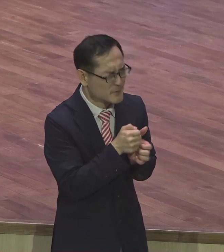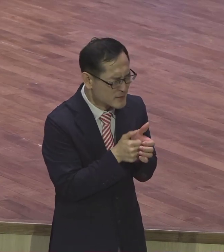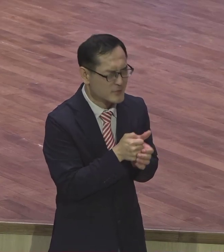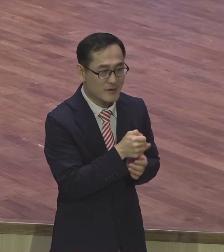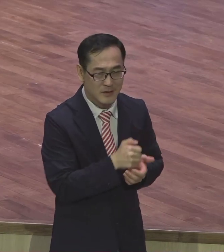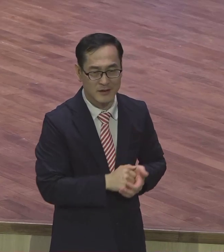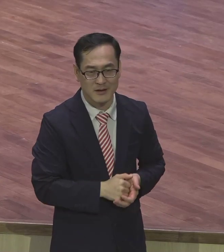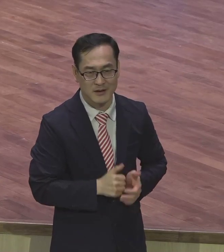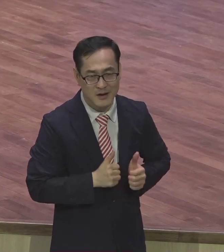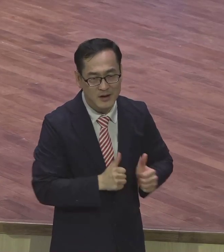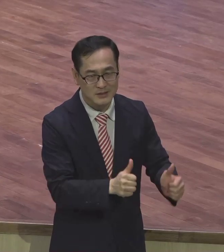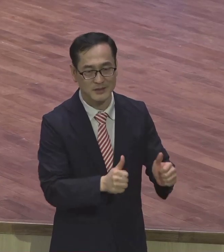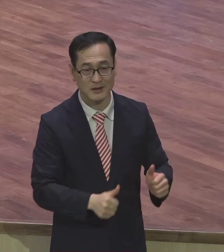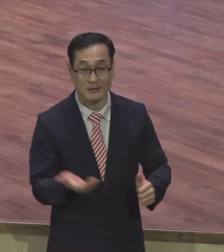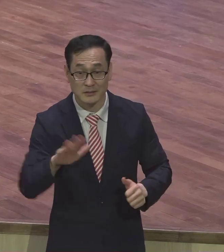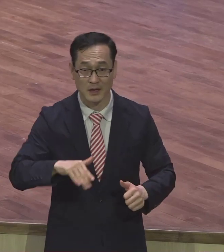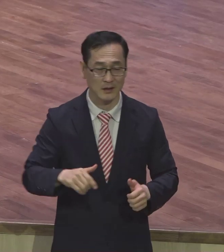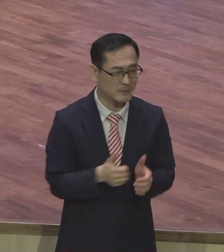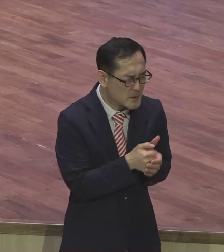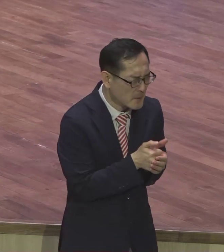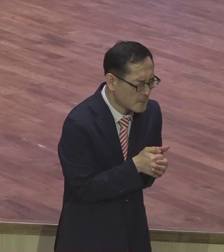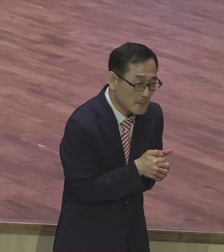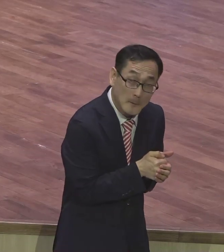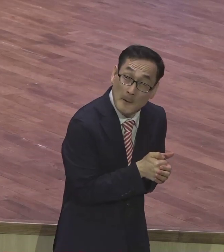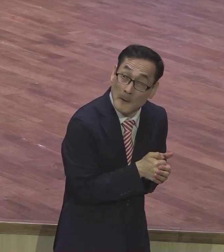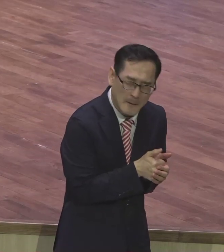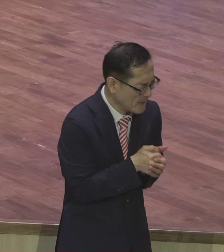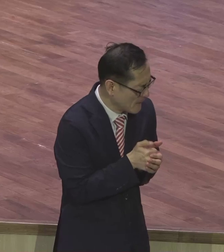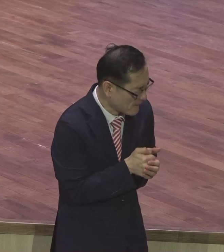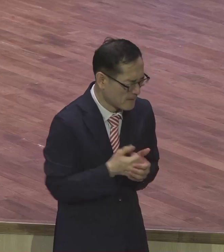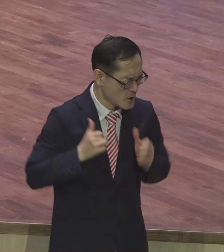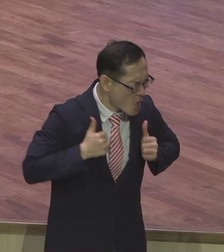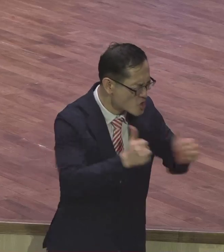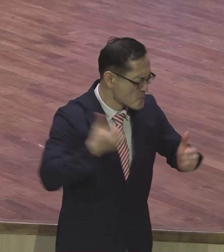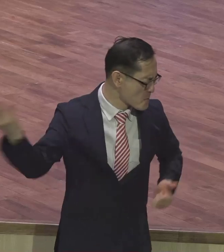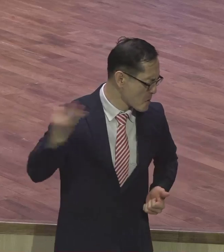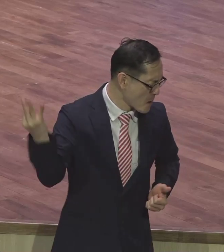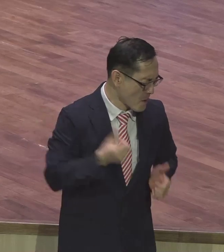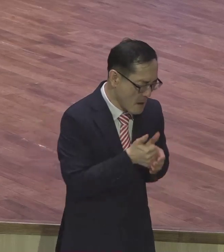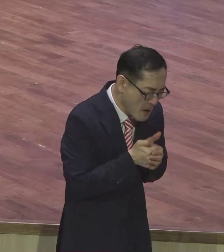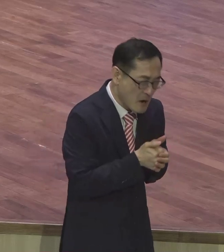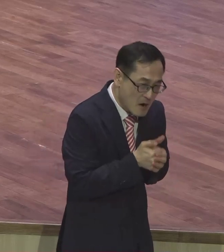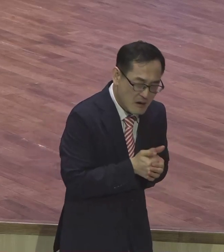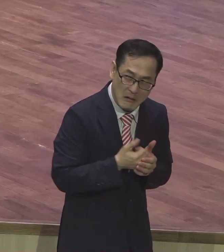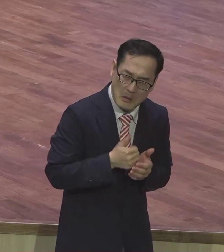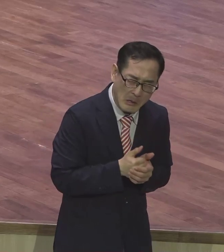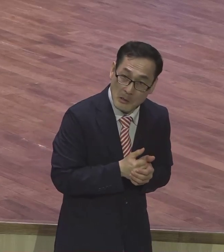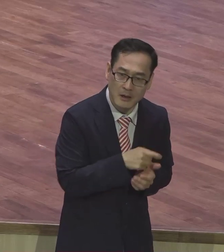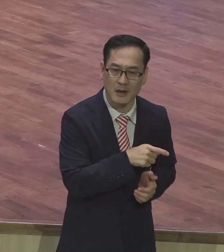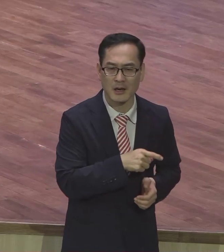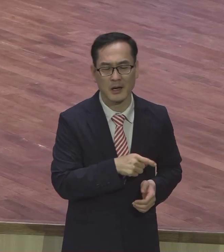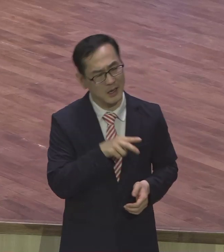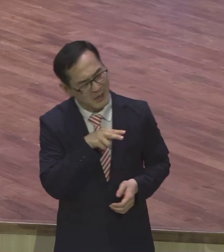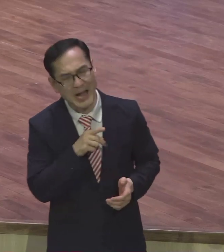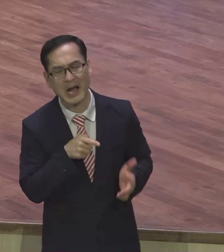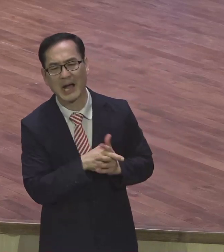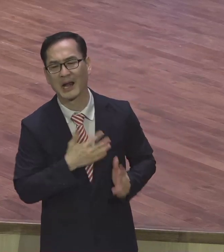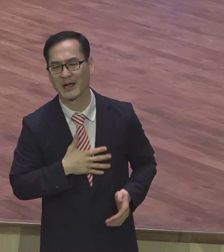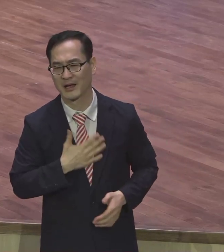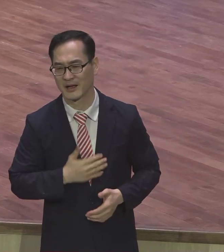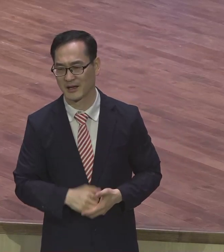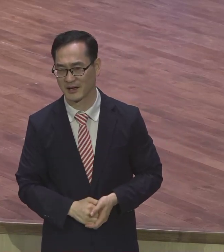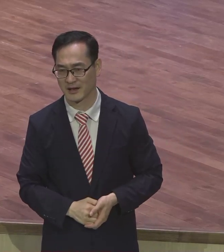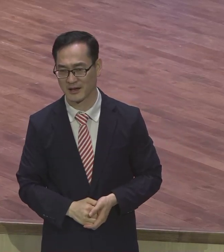외식이 눈에 다 보여요 외식이 외식하는 눈에 다 보여 자기가 내리는 기도하는 사람이라고 나중에 기도한다